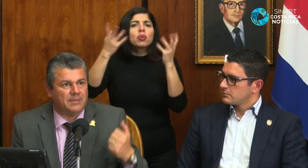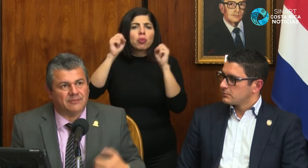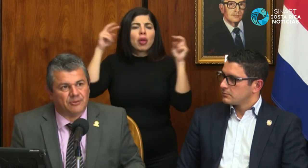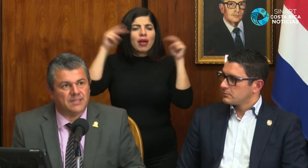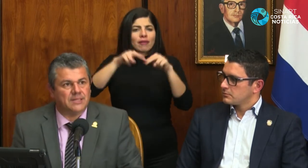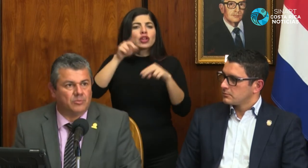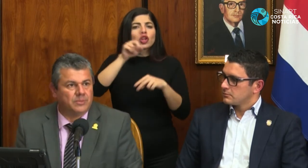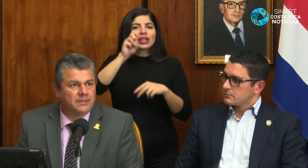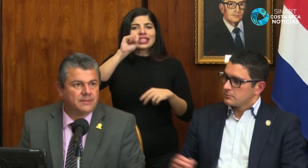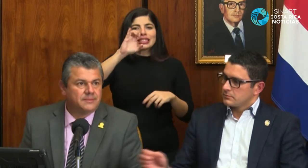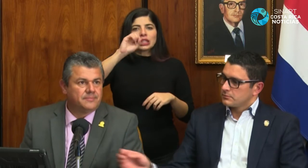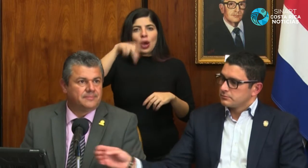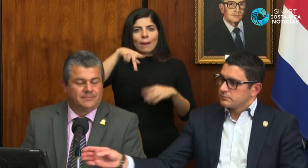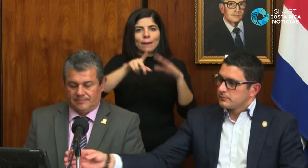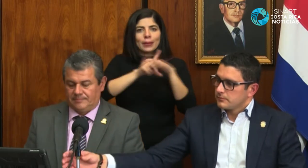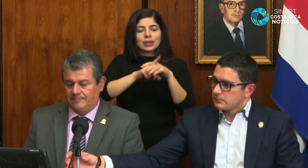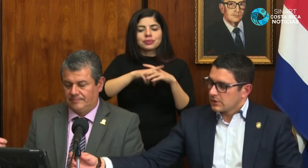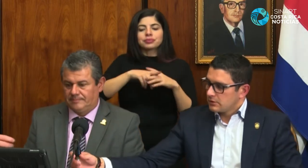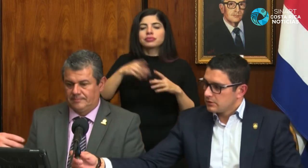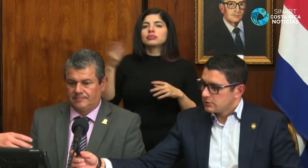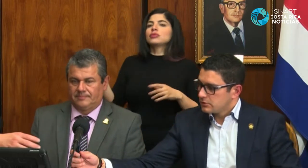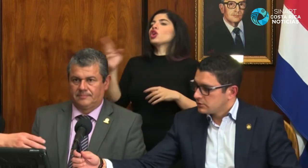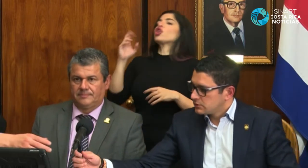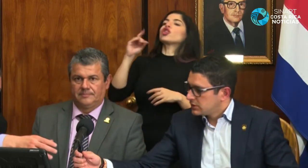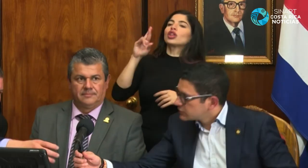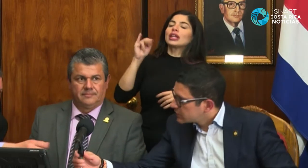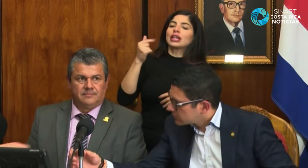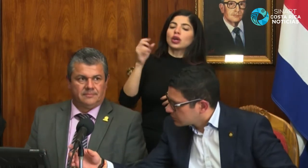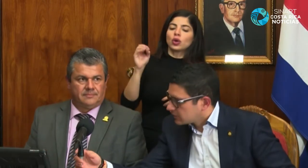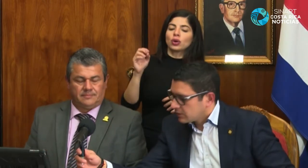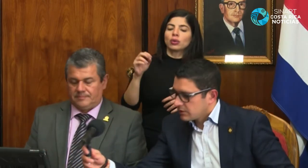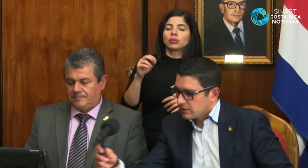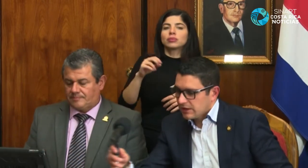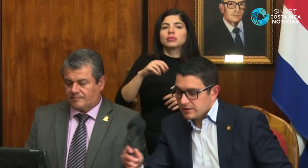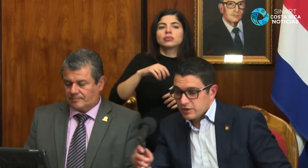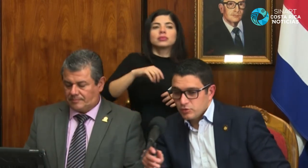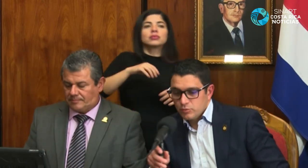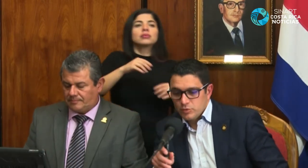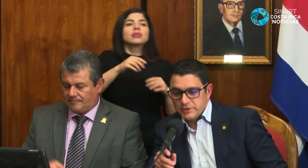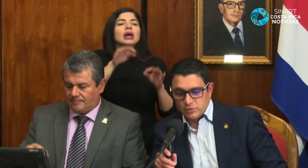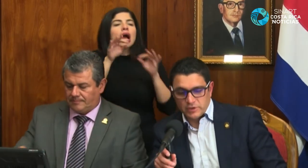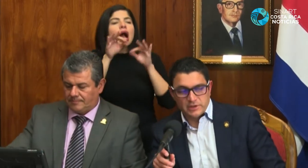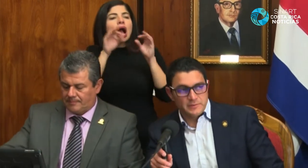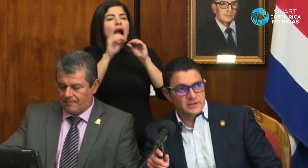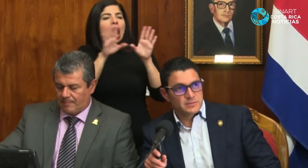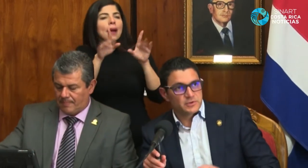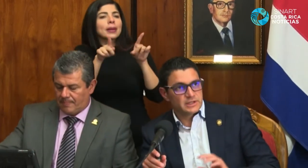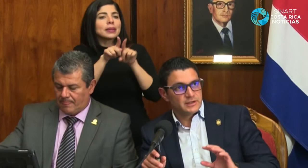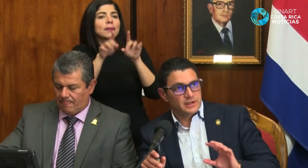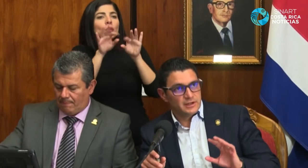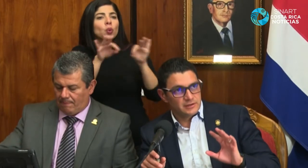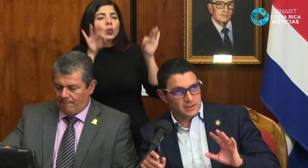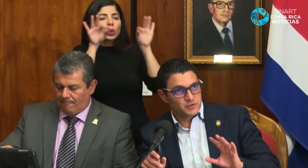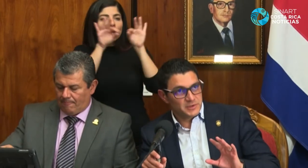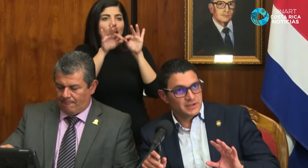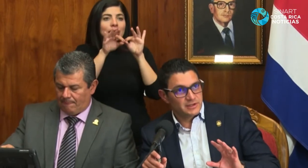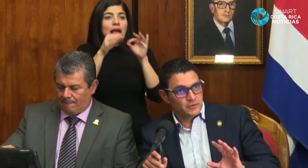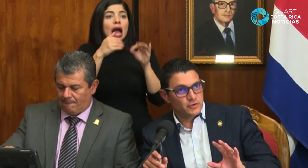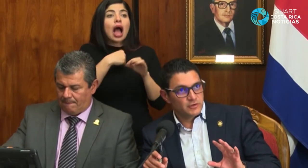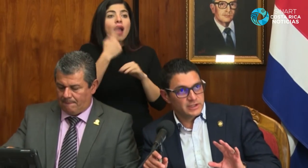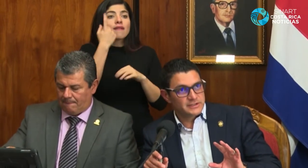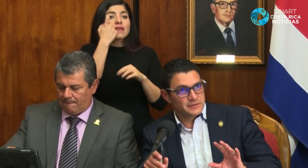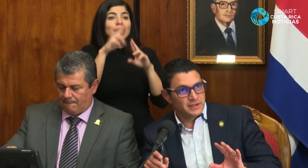en la plataforma SICOP. Don Rodrigo Marín, sobre el detalle de los turistas japoneses. Aclarar un momentito, porque también es importante que tenemos